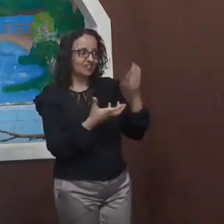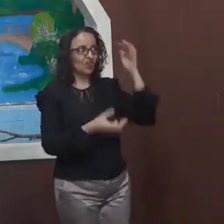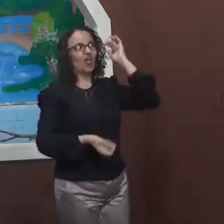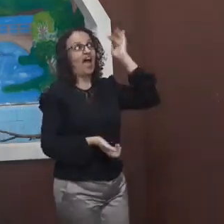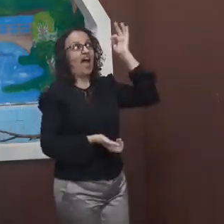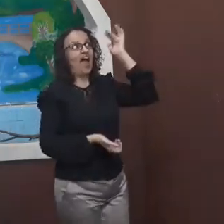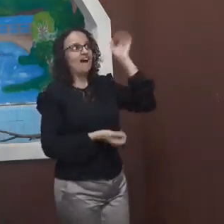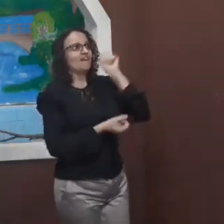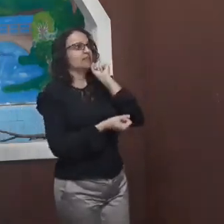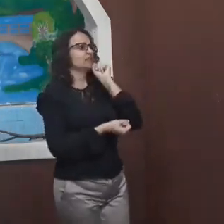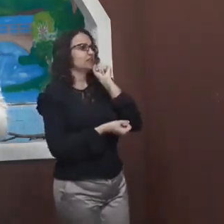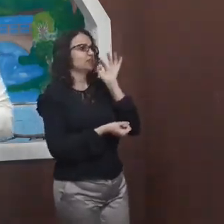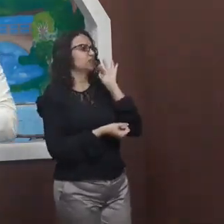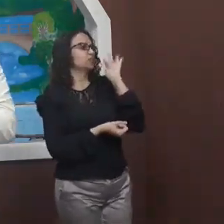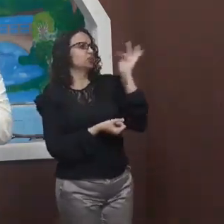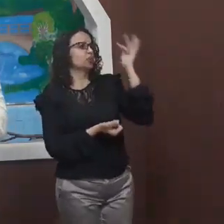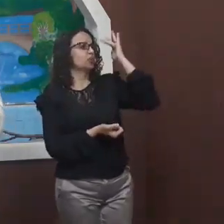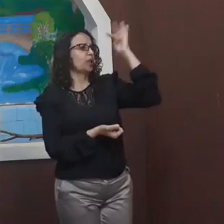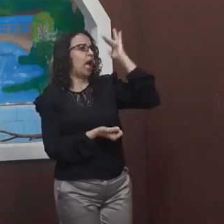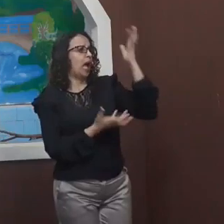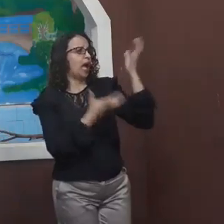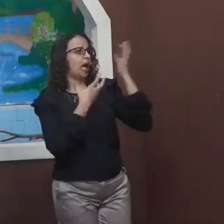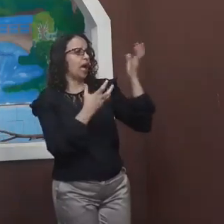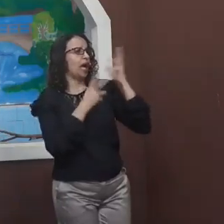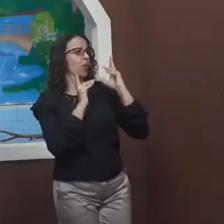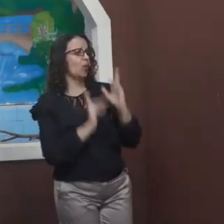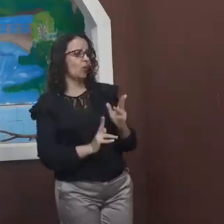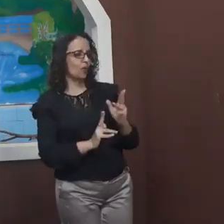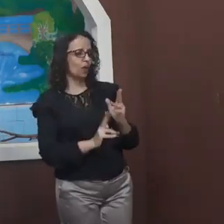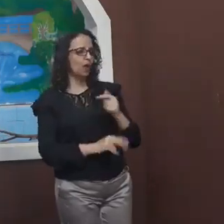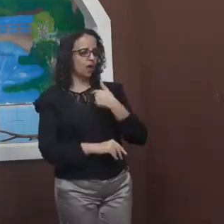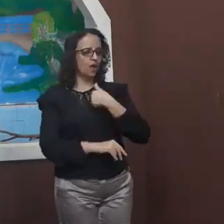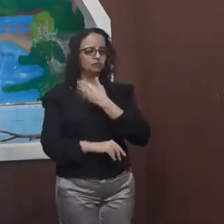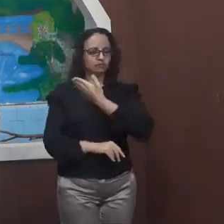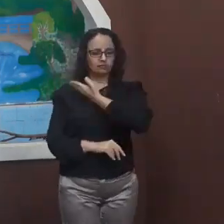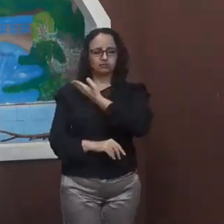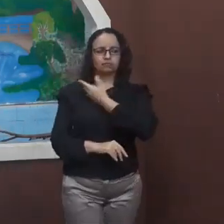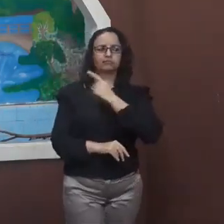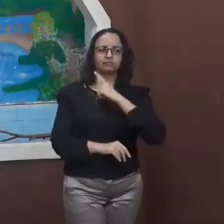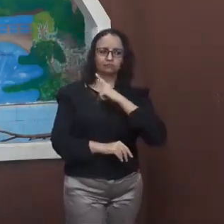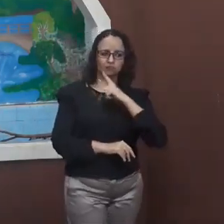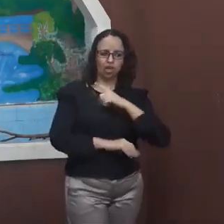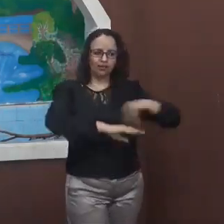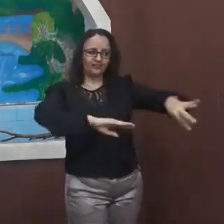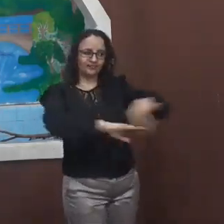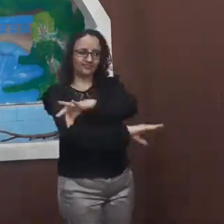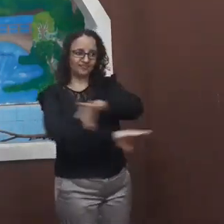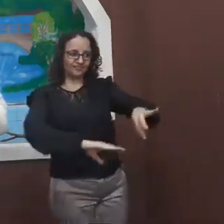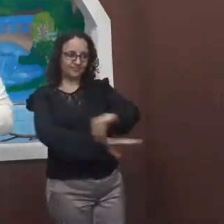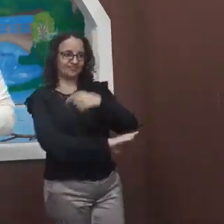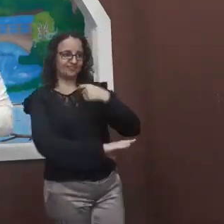todo mundo. Eu falo isso, converso com os amigos engenheiros. Né? Então tá lá, o closet.